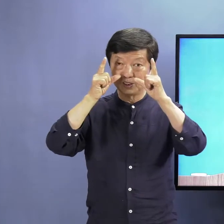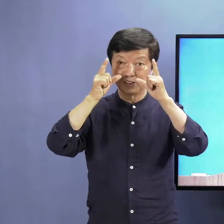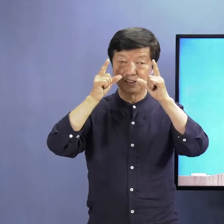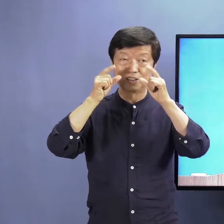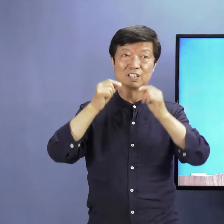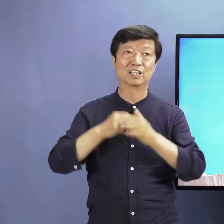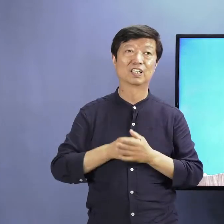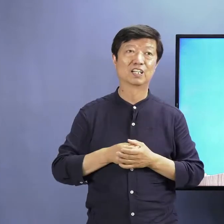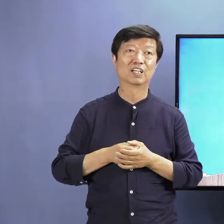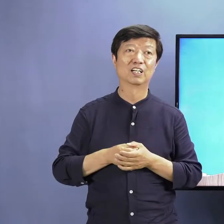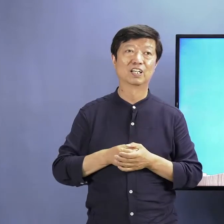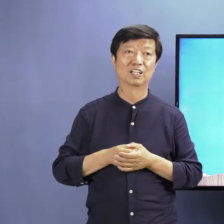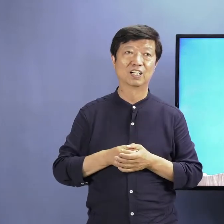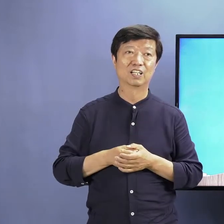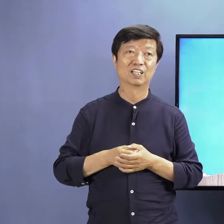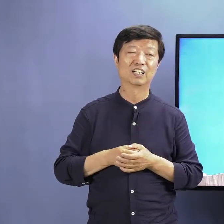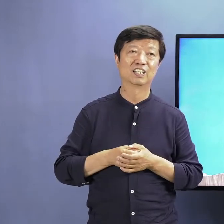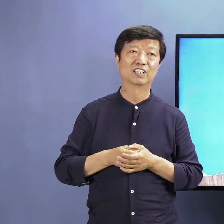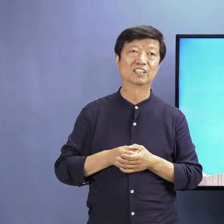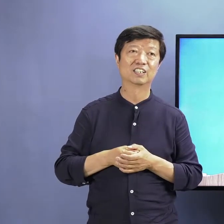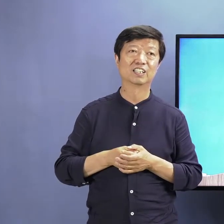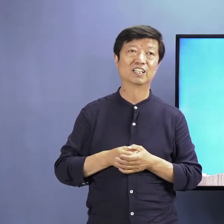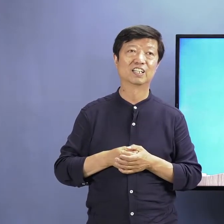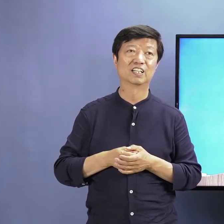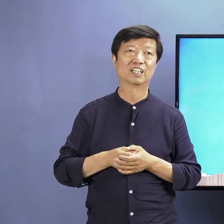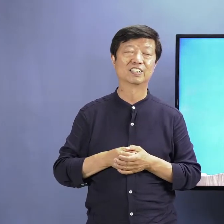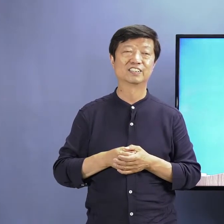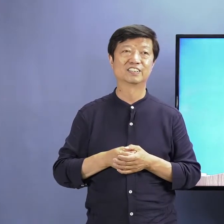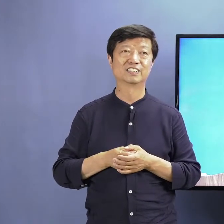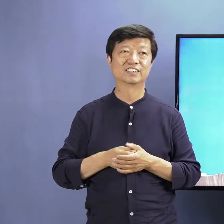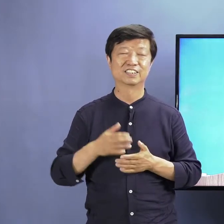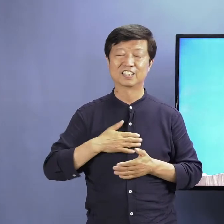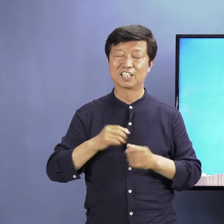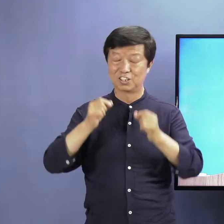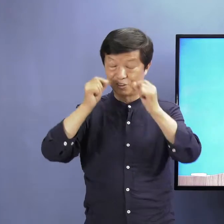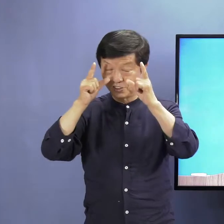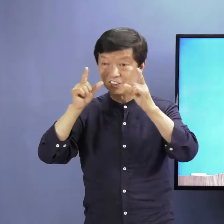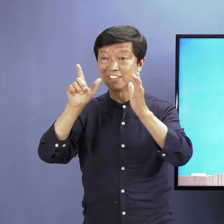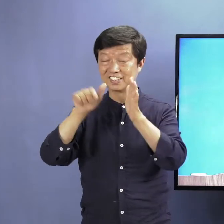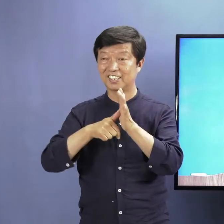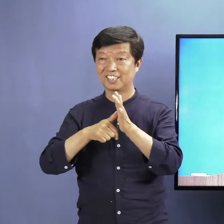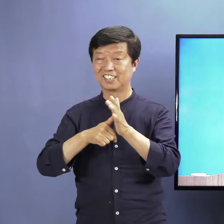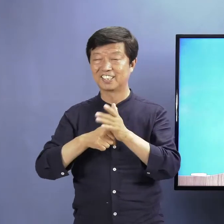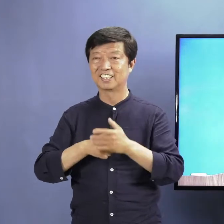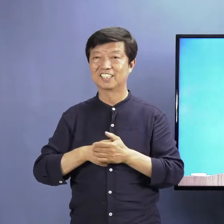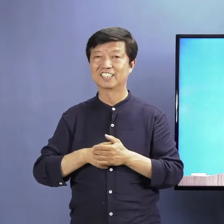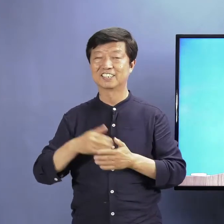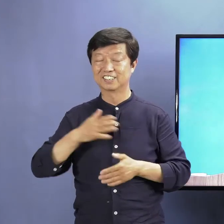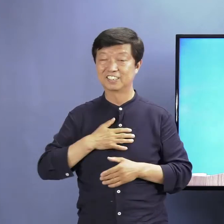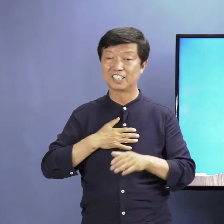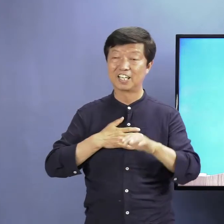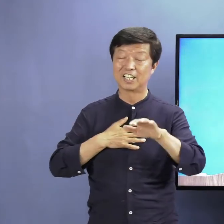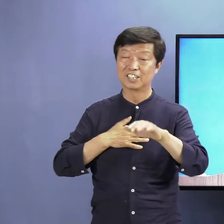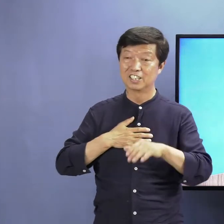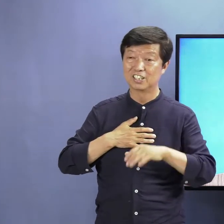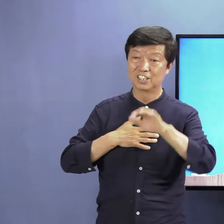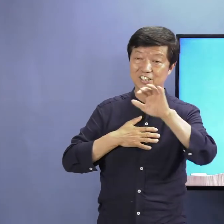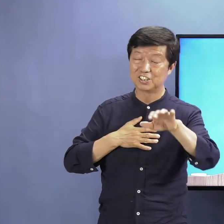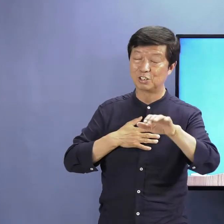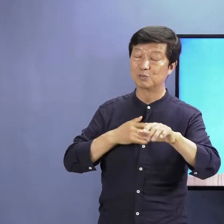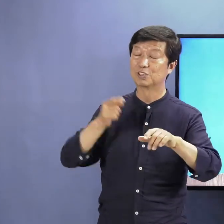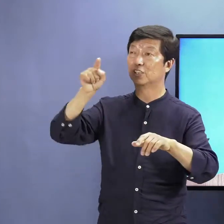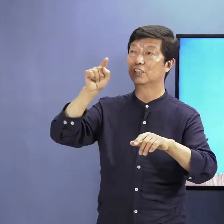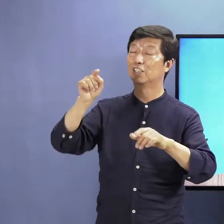불렀거든요. 눈 감고 막 부르다가 딱 부르는데 와, 제 앞에 천국이 펼쳐져